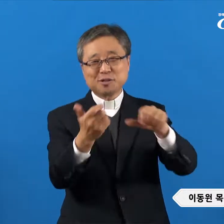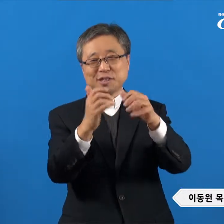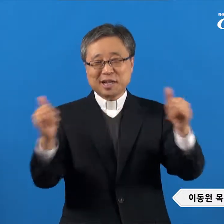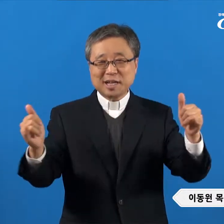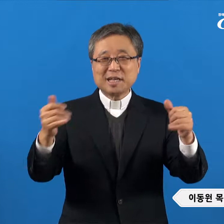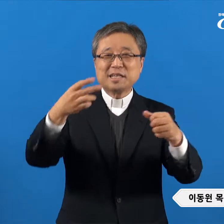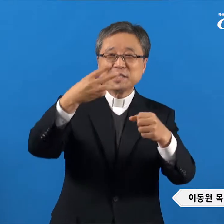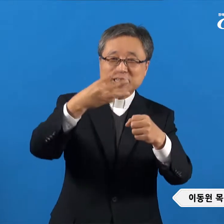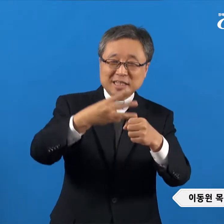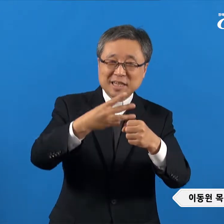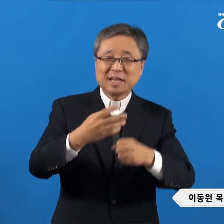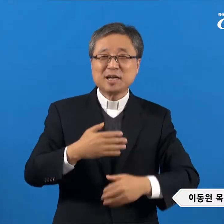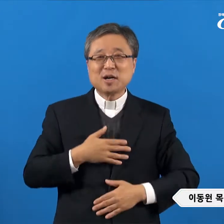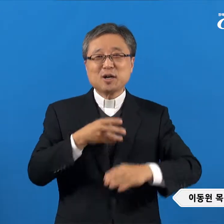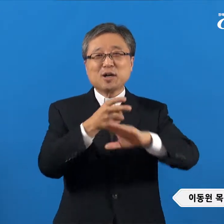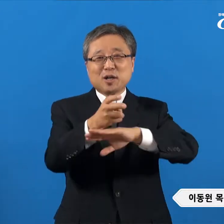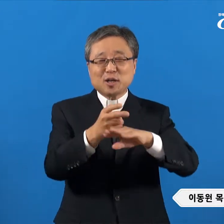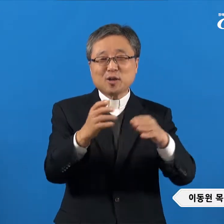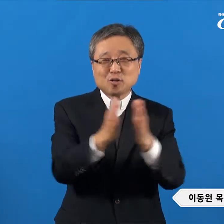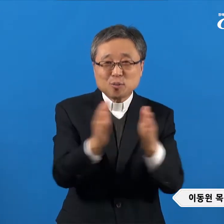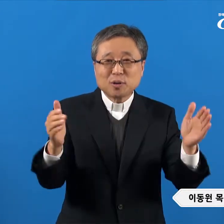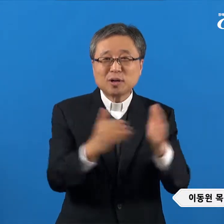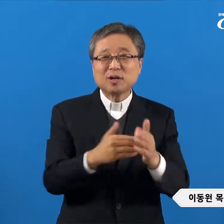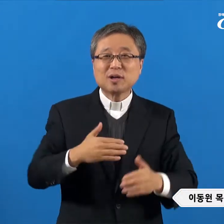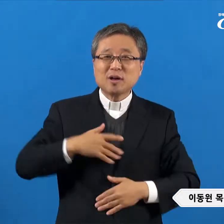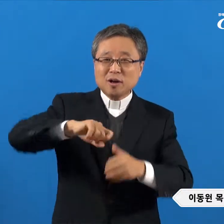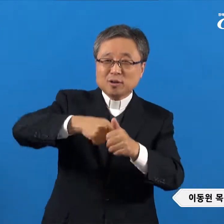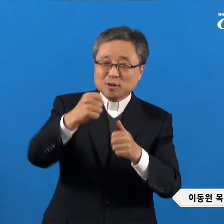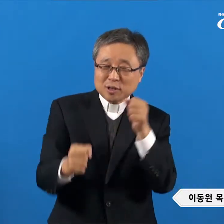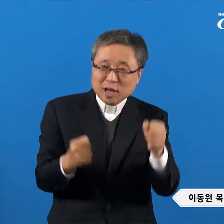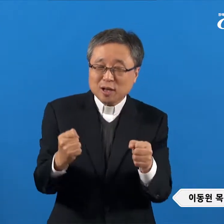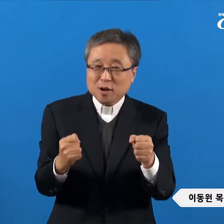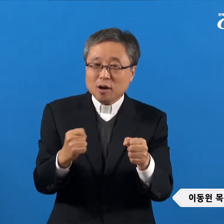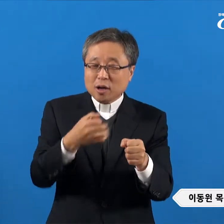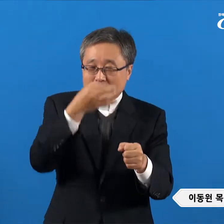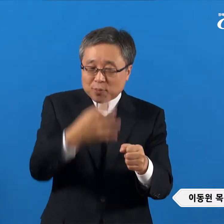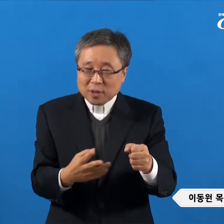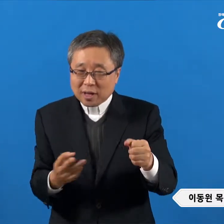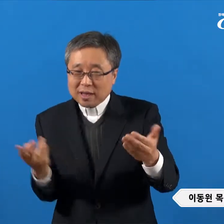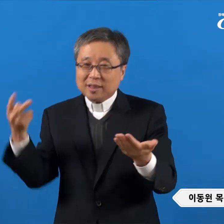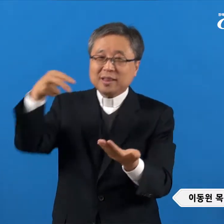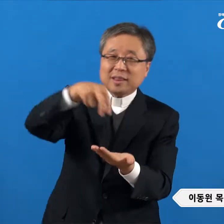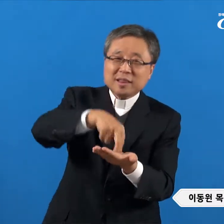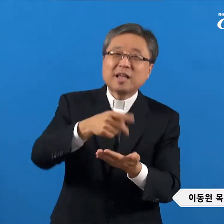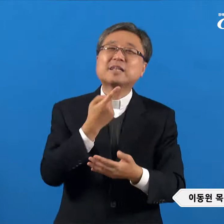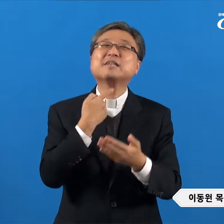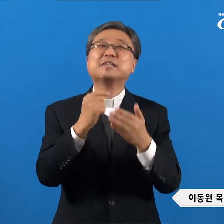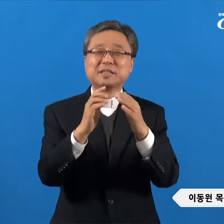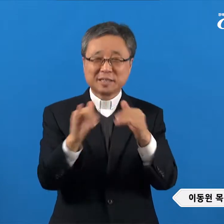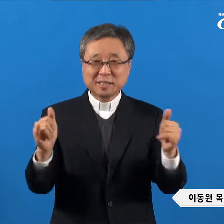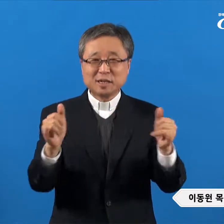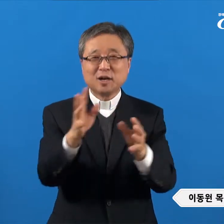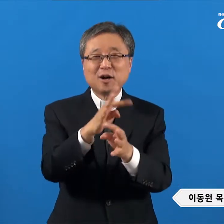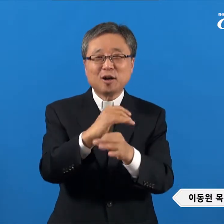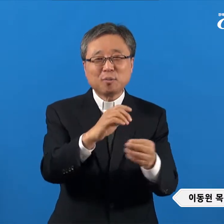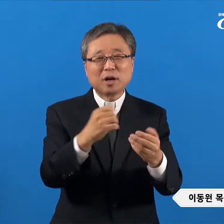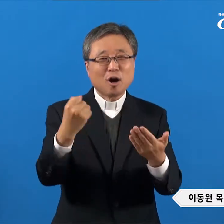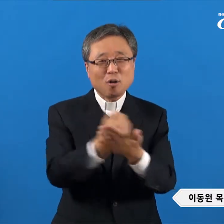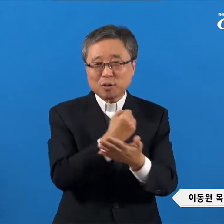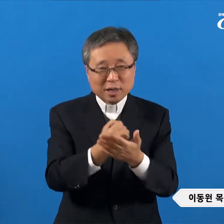세 번째, 버스가 출발했는데도 억지로 달려와 간신히 탔던 사람. 얼마나 억울했겠어요.